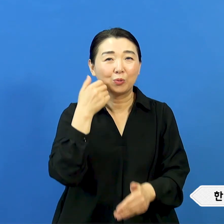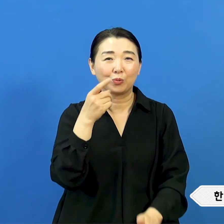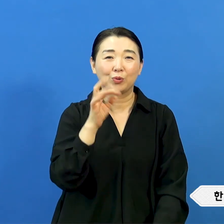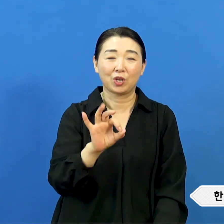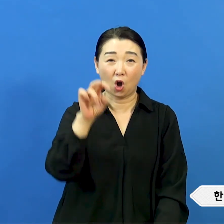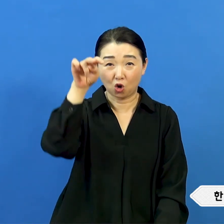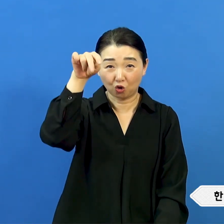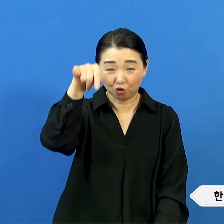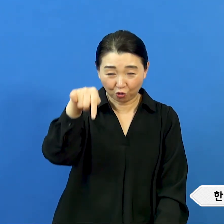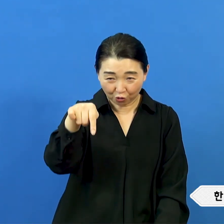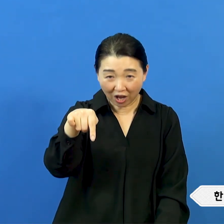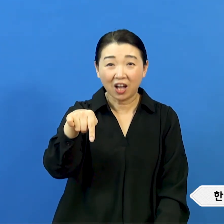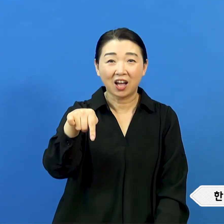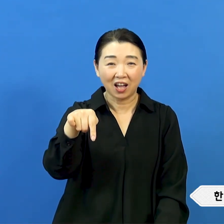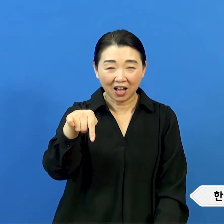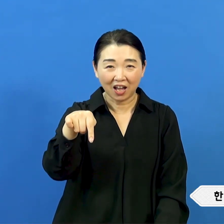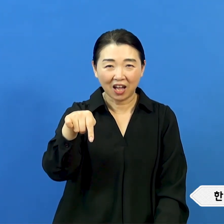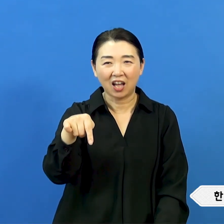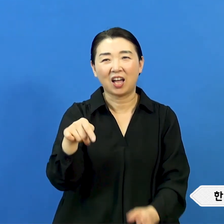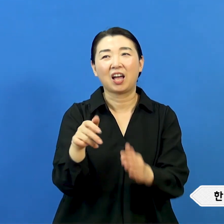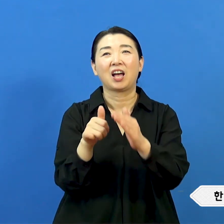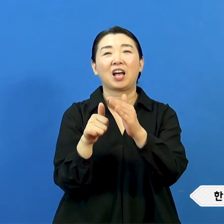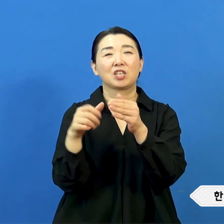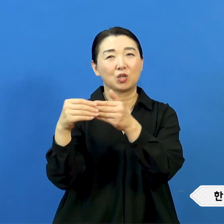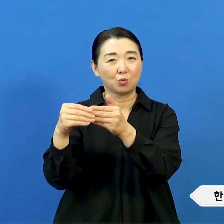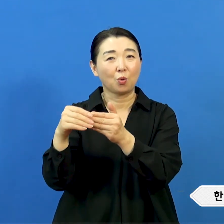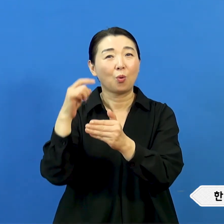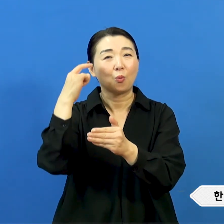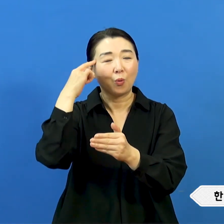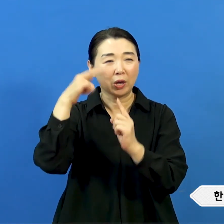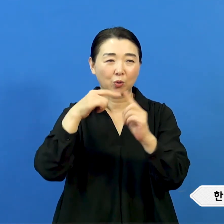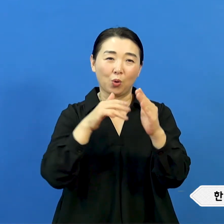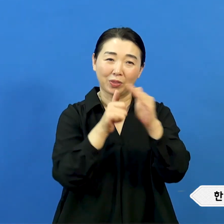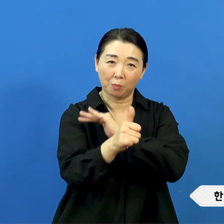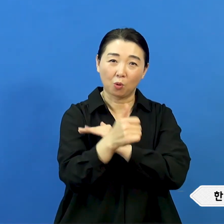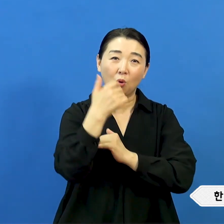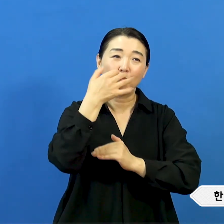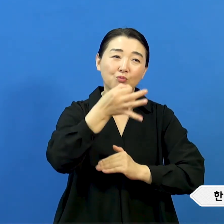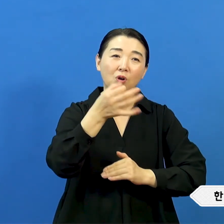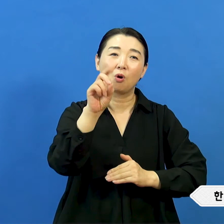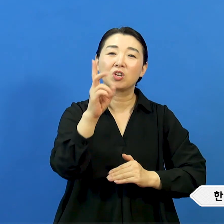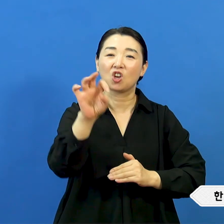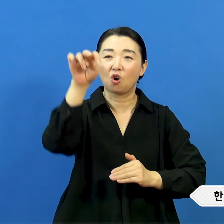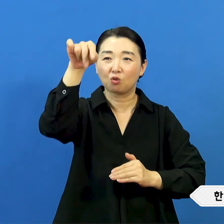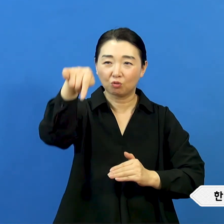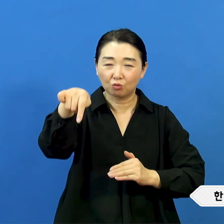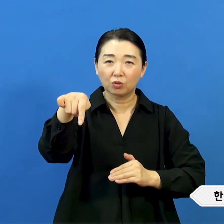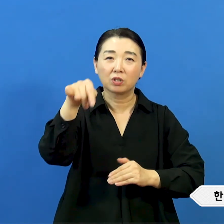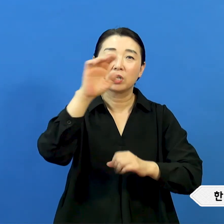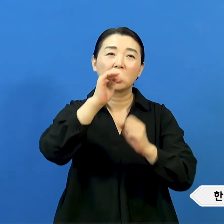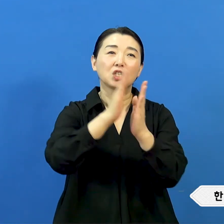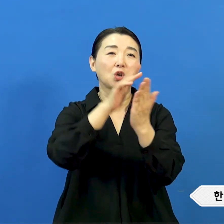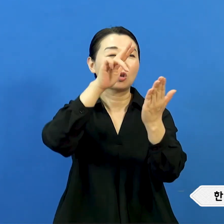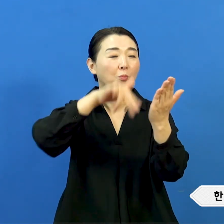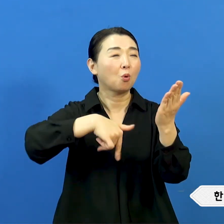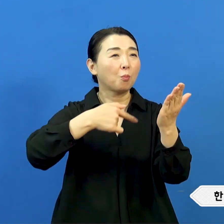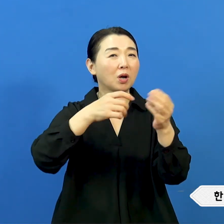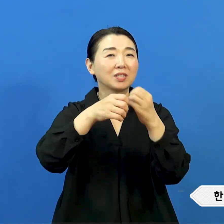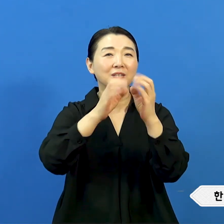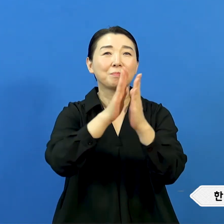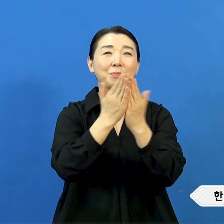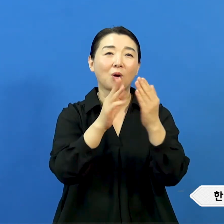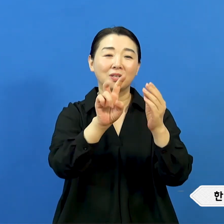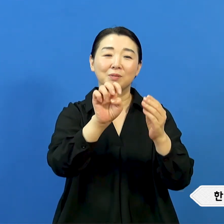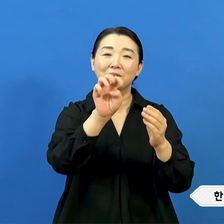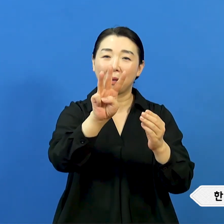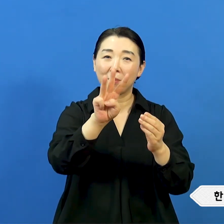교회 대표격인 사람을 영수라고 불렀습니다. 영수가 성경 봉독을 하는데 시편 23편을